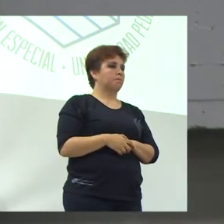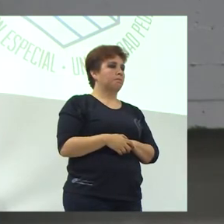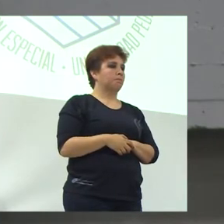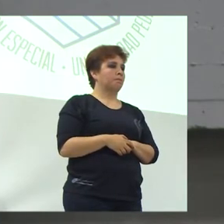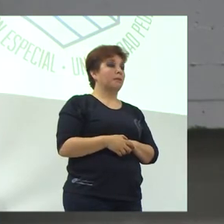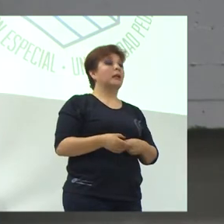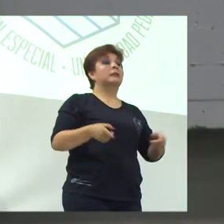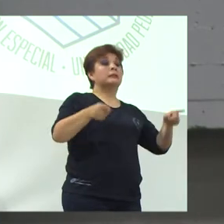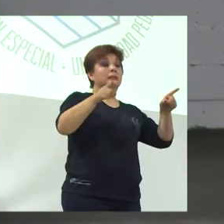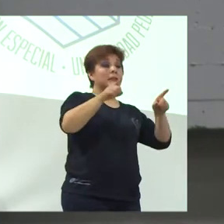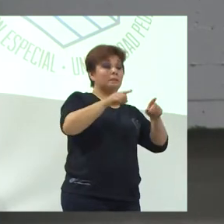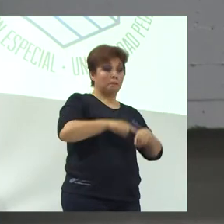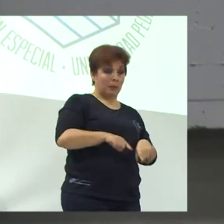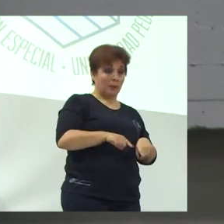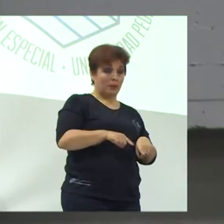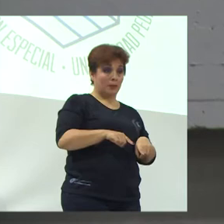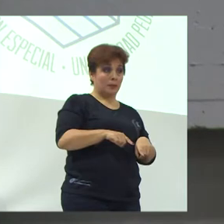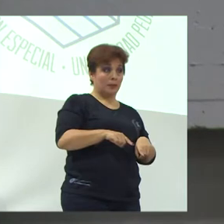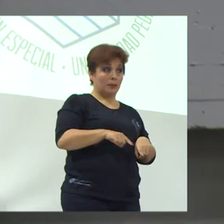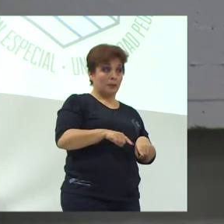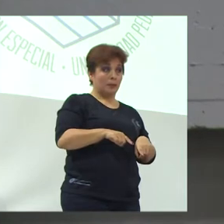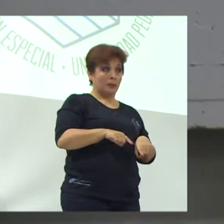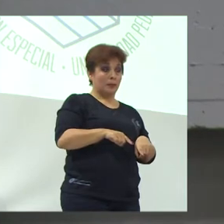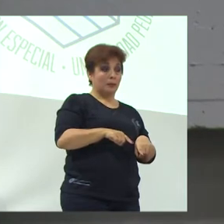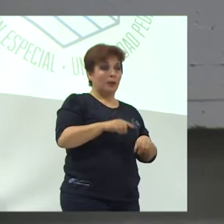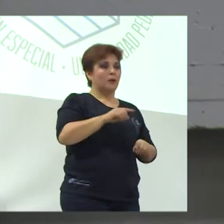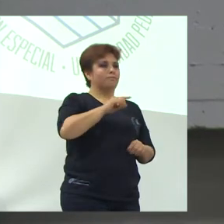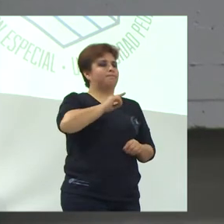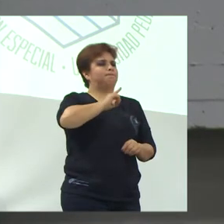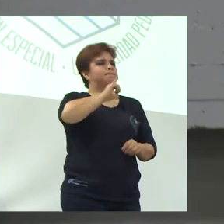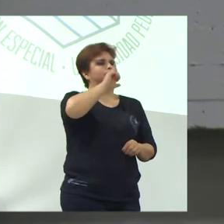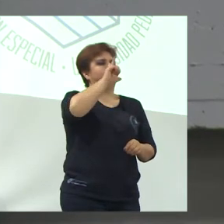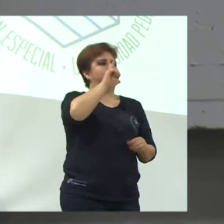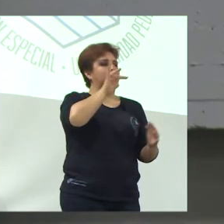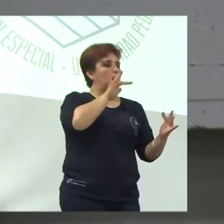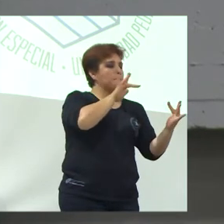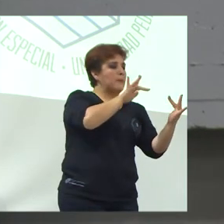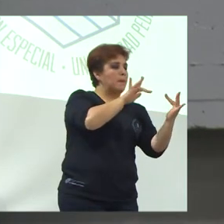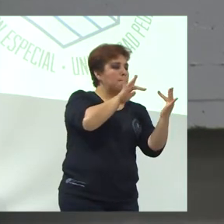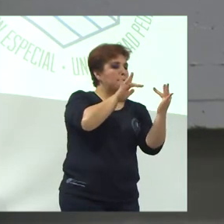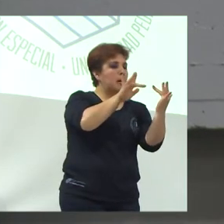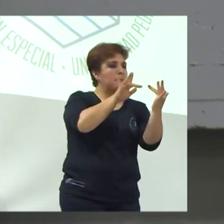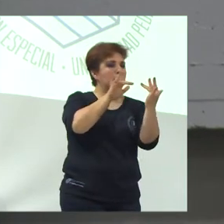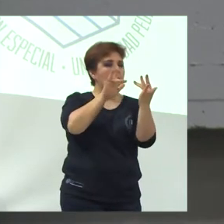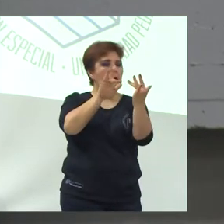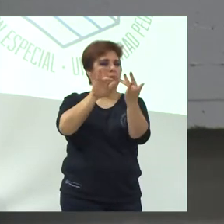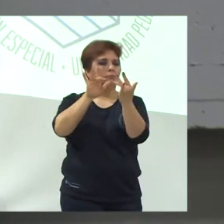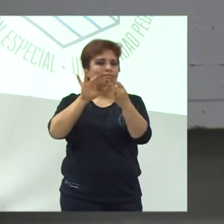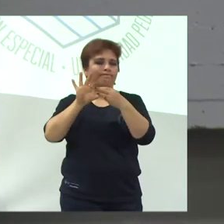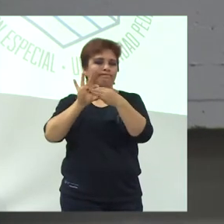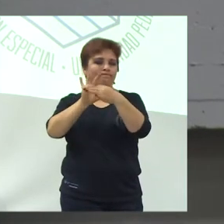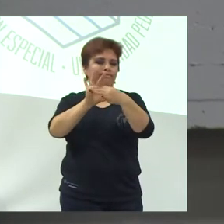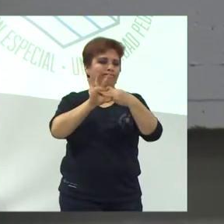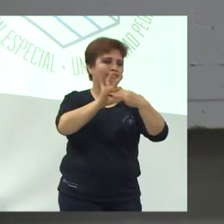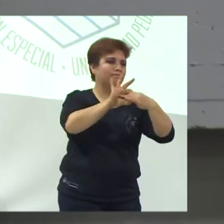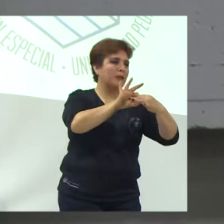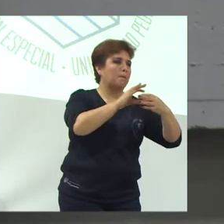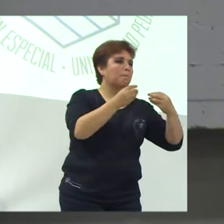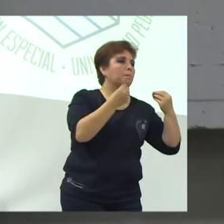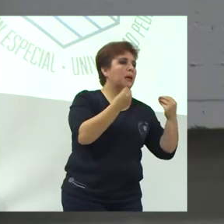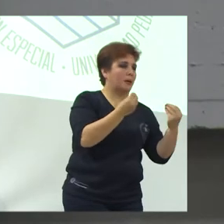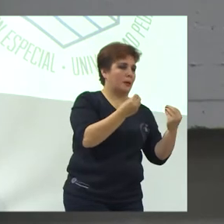diversas alianzas para continuar fortaleciendo la situación educativa de las personas con